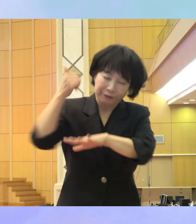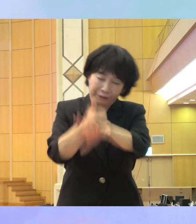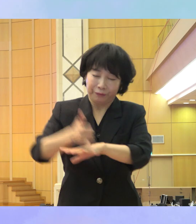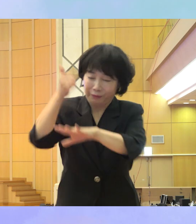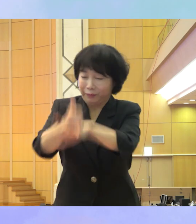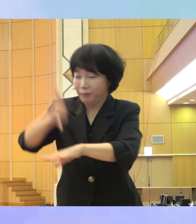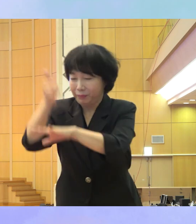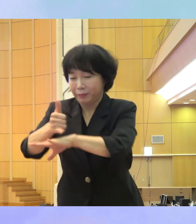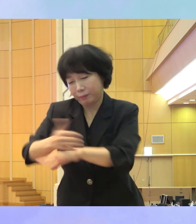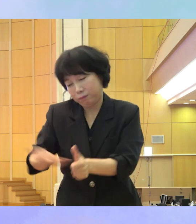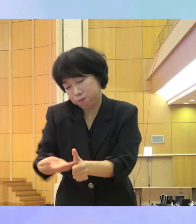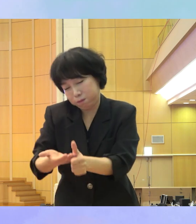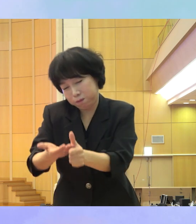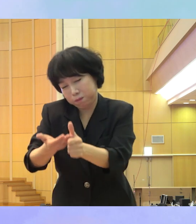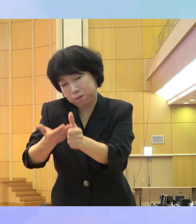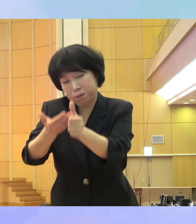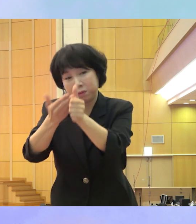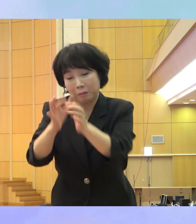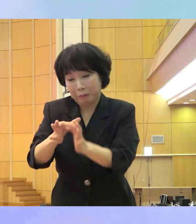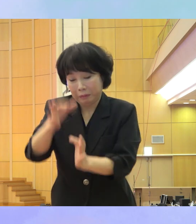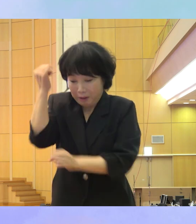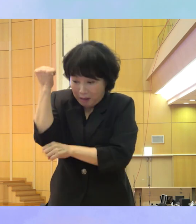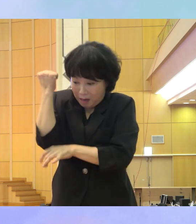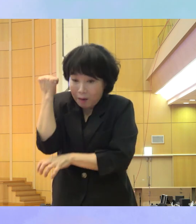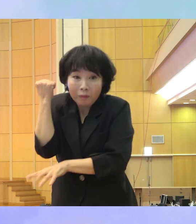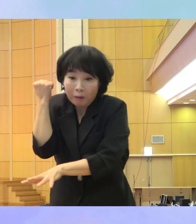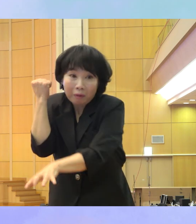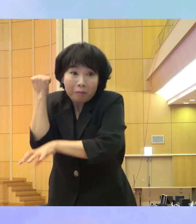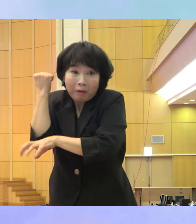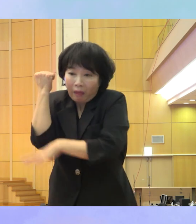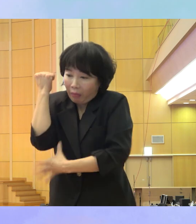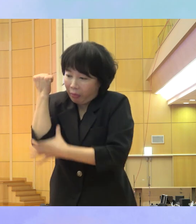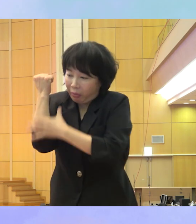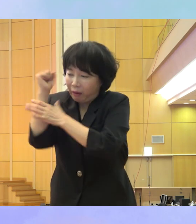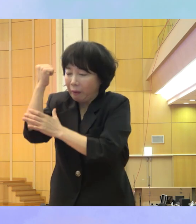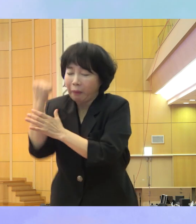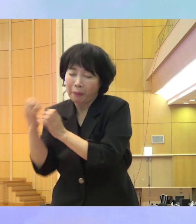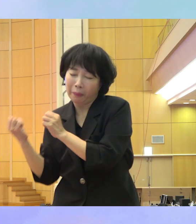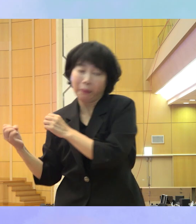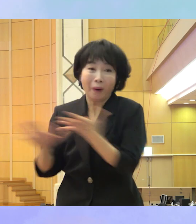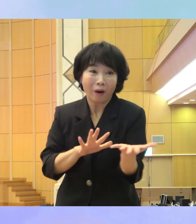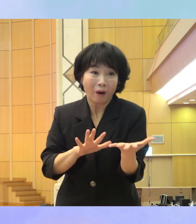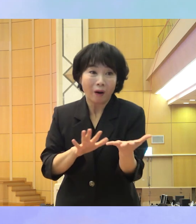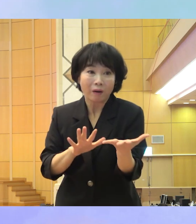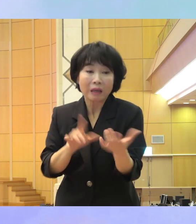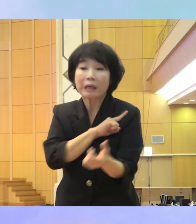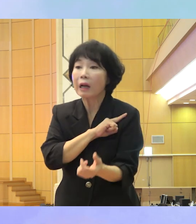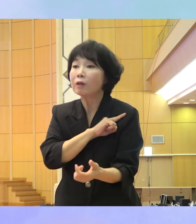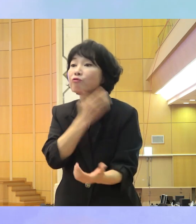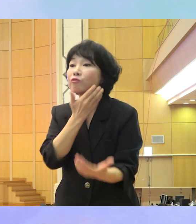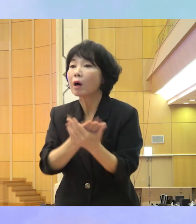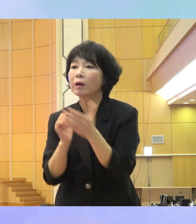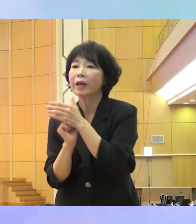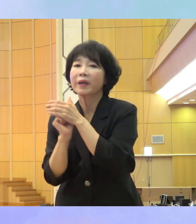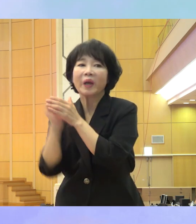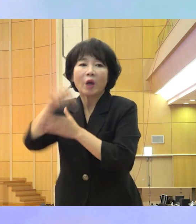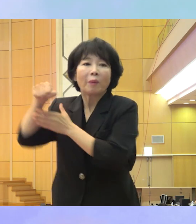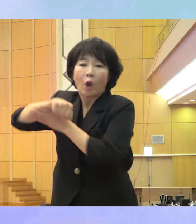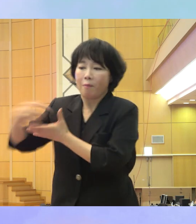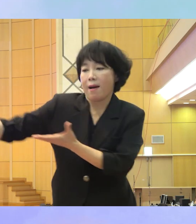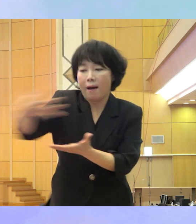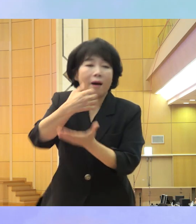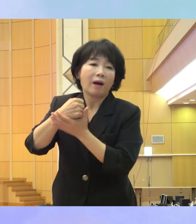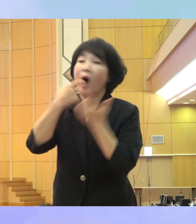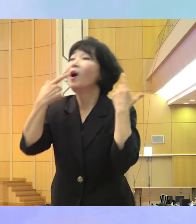그러면 뿌리채 다 말라 죽어서 없어지더라도 열매는 있어야 되는 것처럼 믿음, 소망,